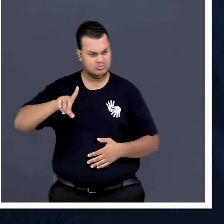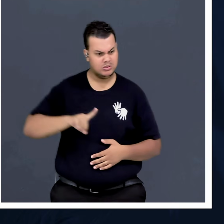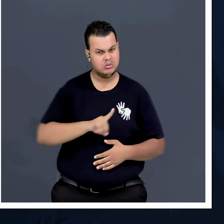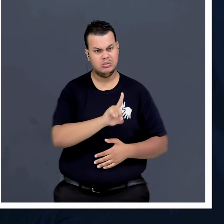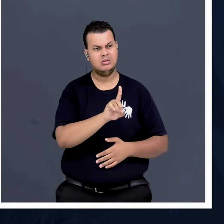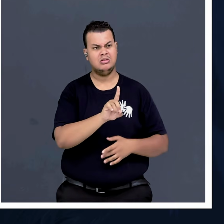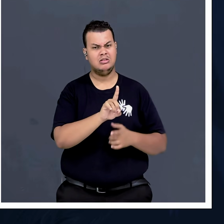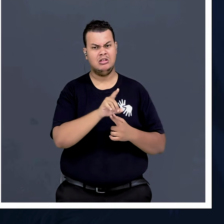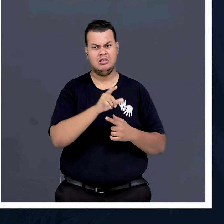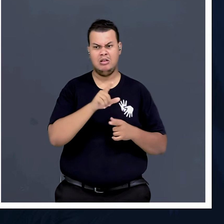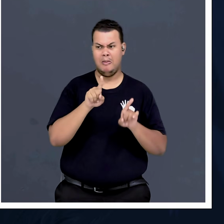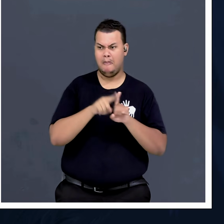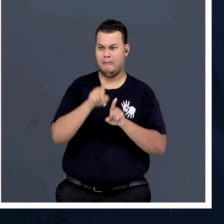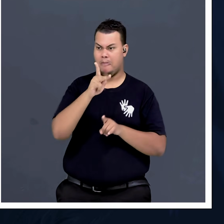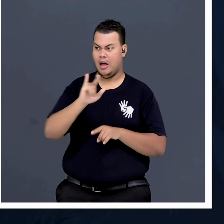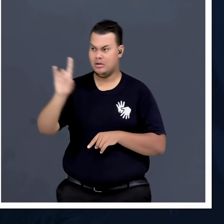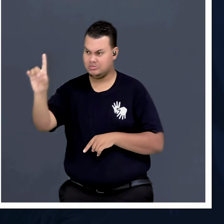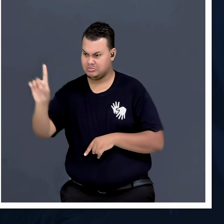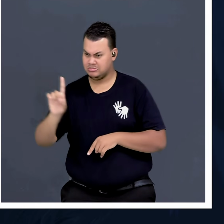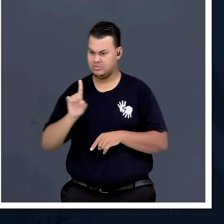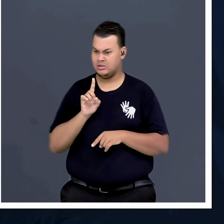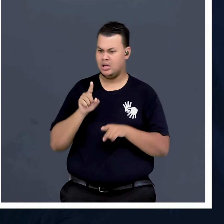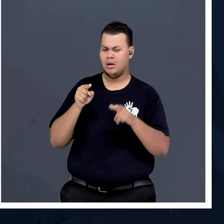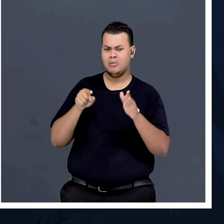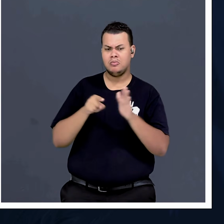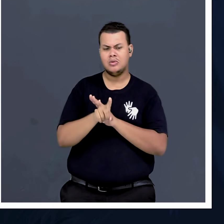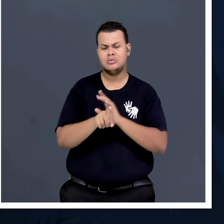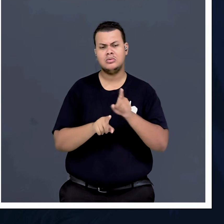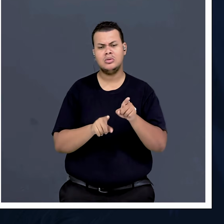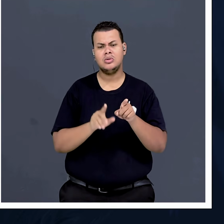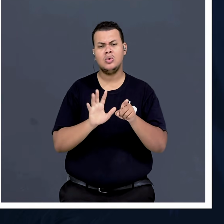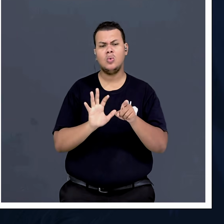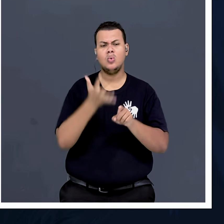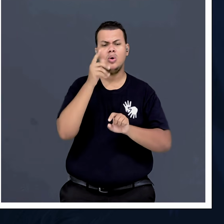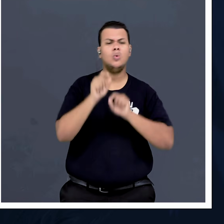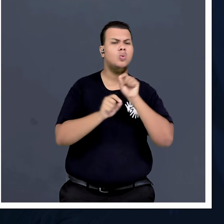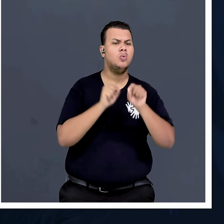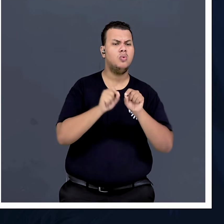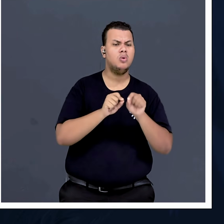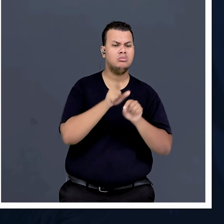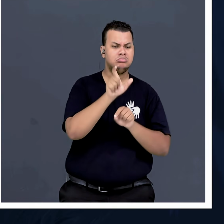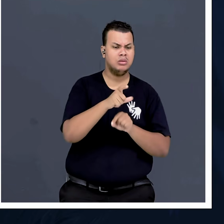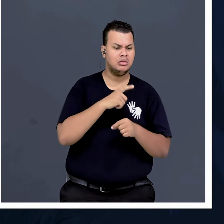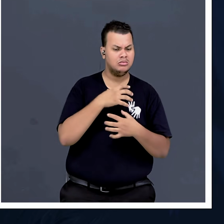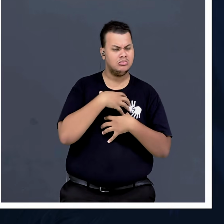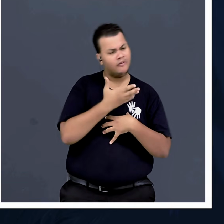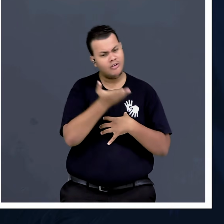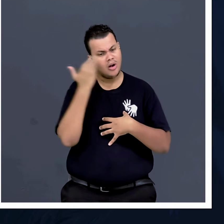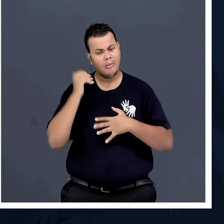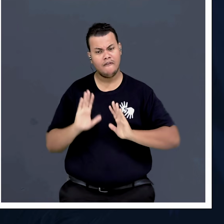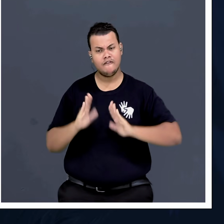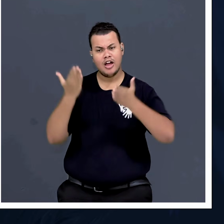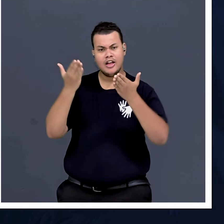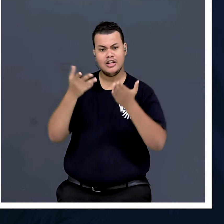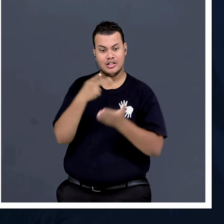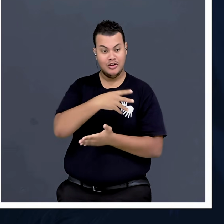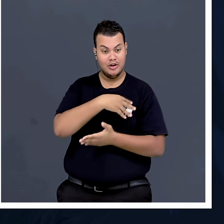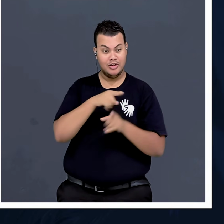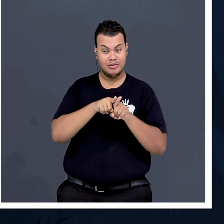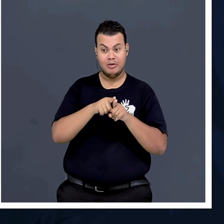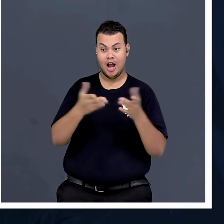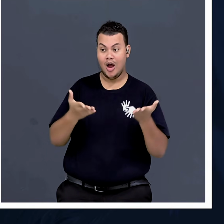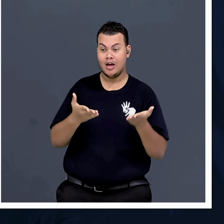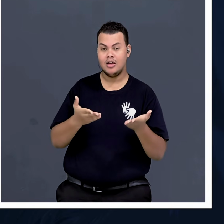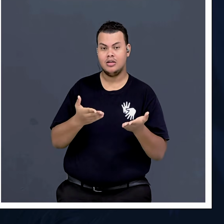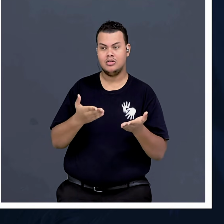da festa. O pai vem até ele e pergunta a ele: o que está acontecendo com você? Vamos lá, vamos festejar. E